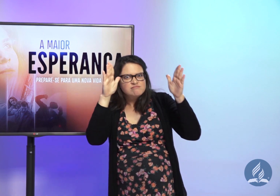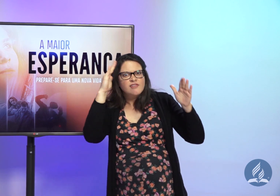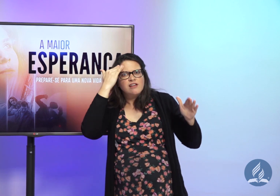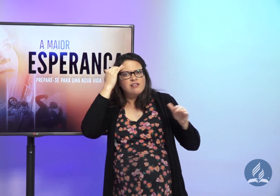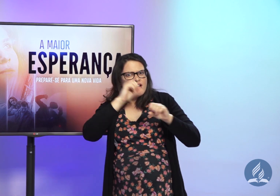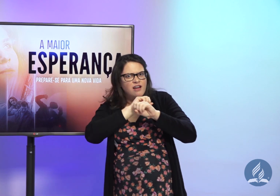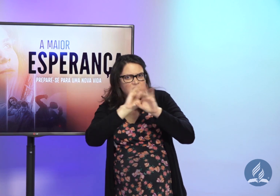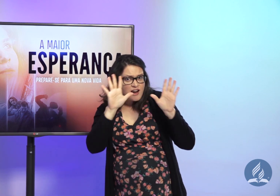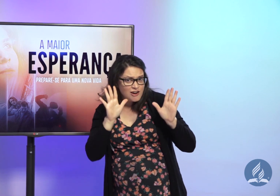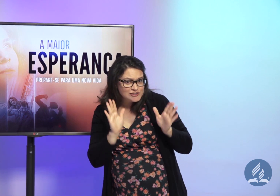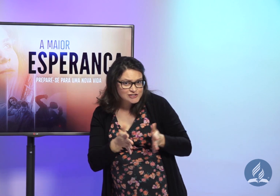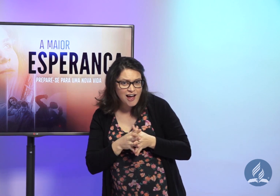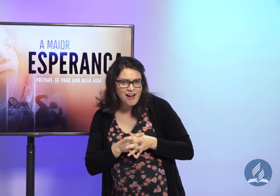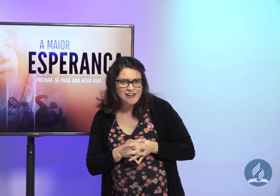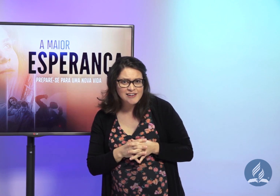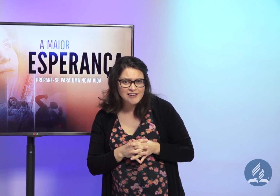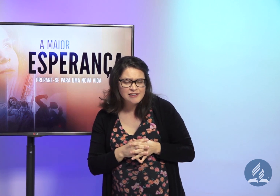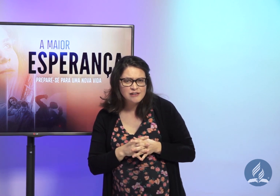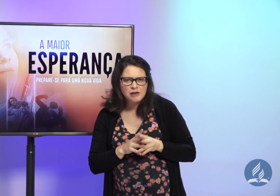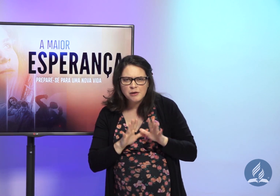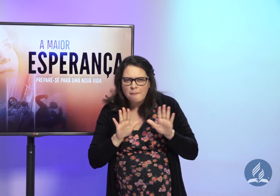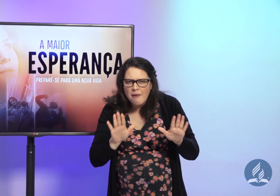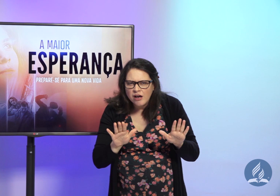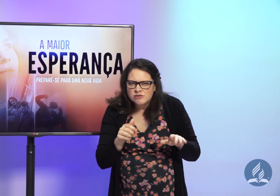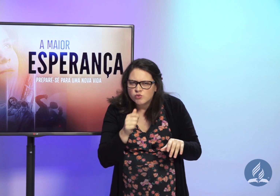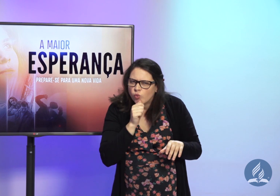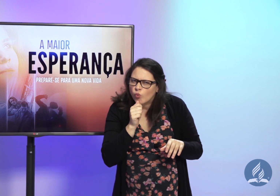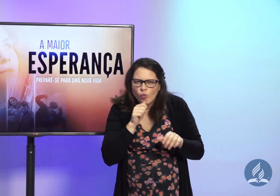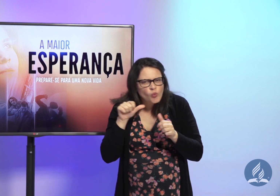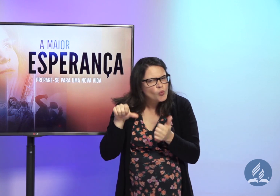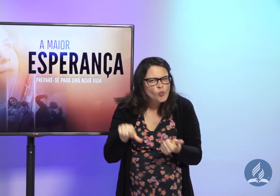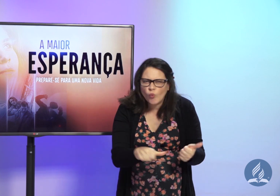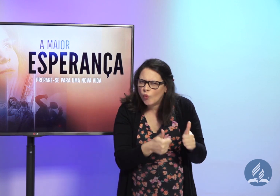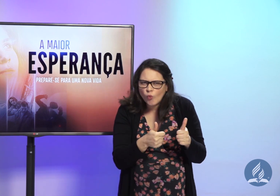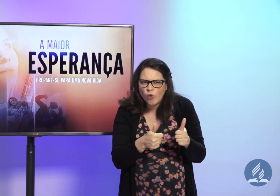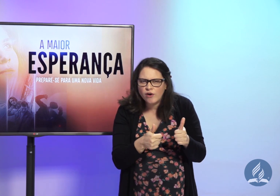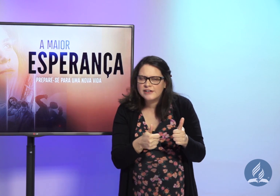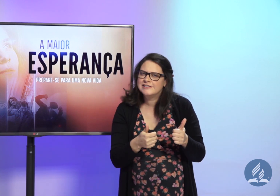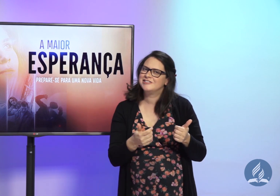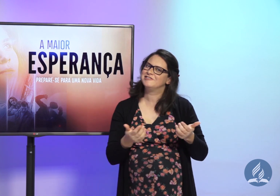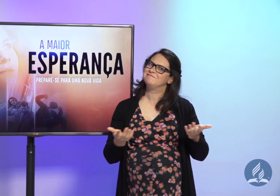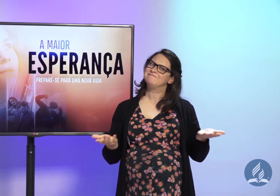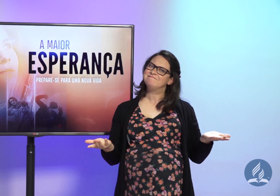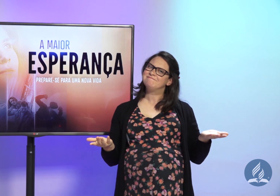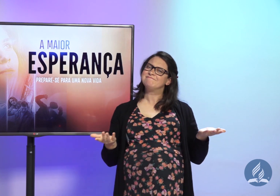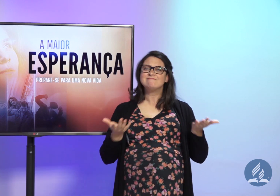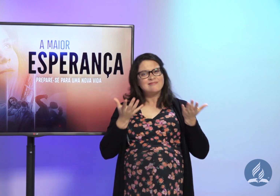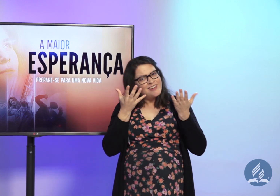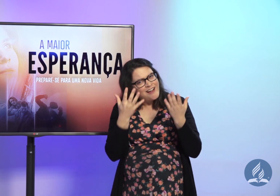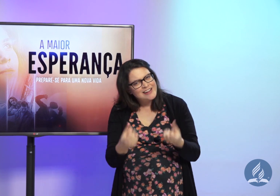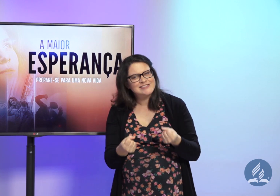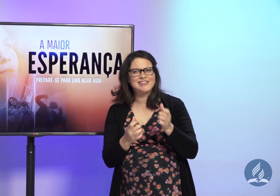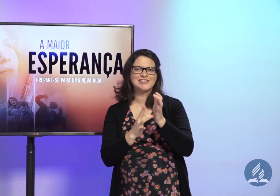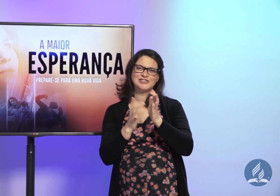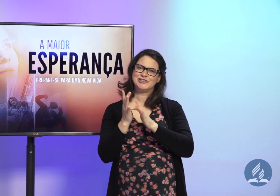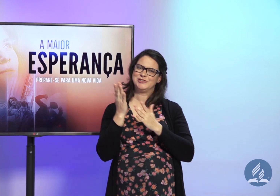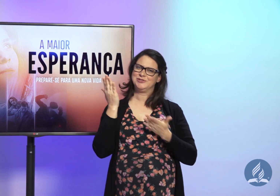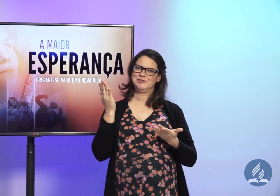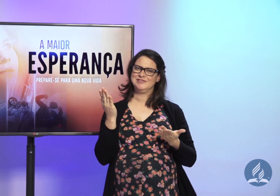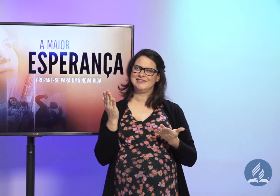mente clara sobre os assuntos da Bíblia? Ainda não se batizou? Tá esperando o quê? Aceita